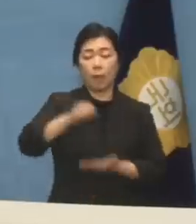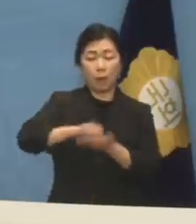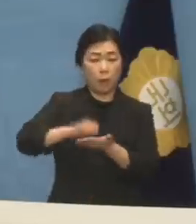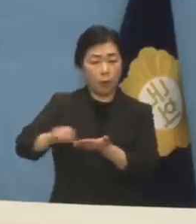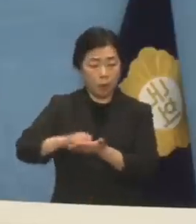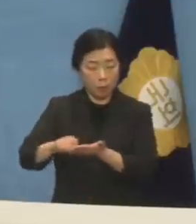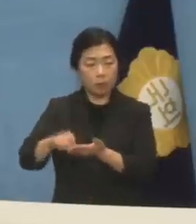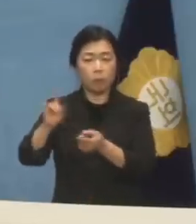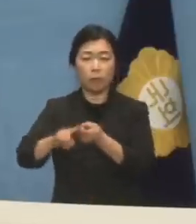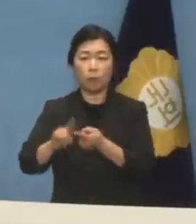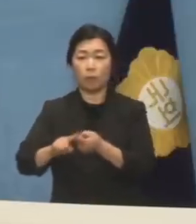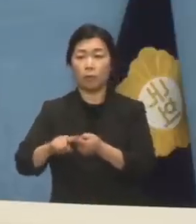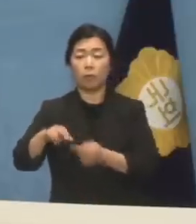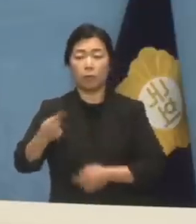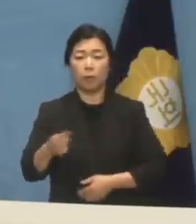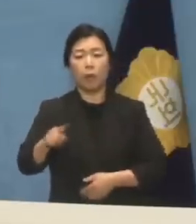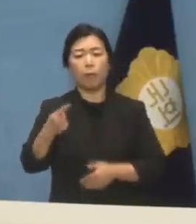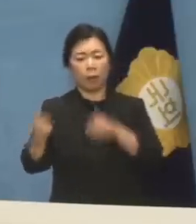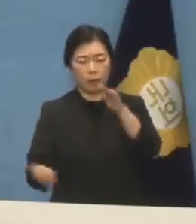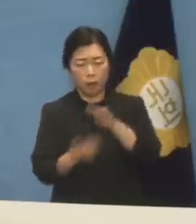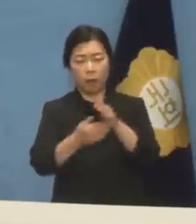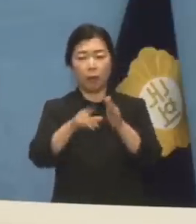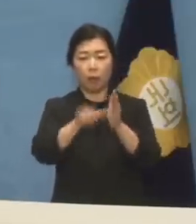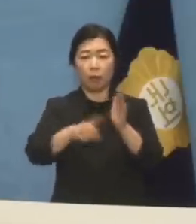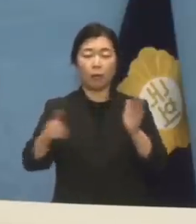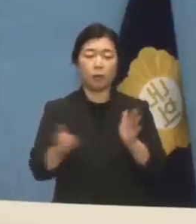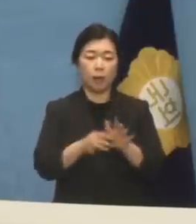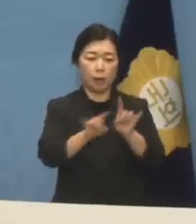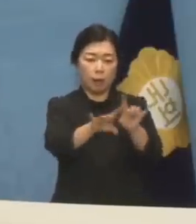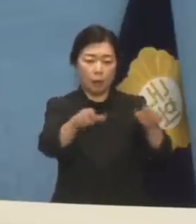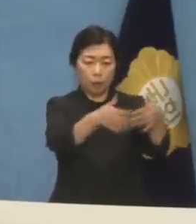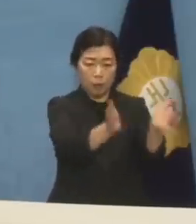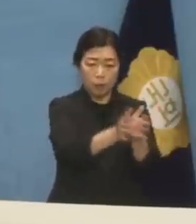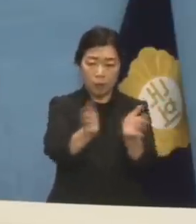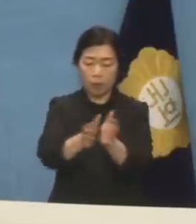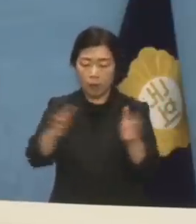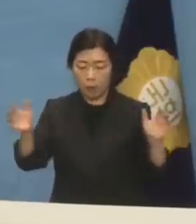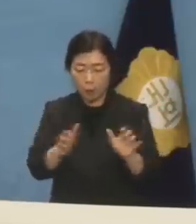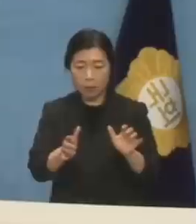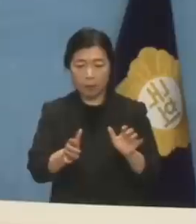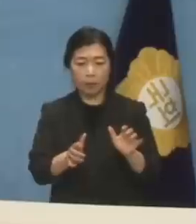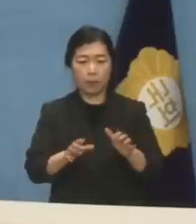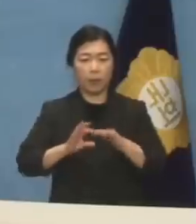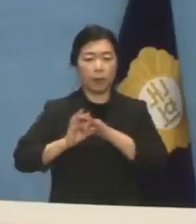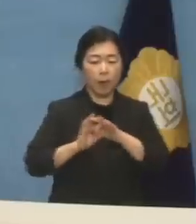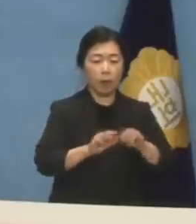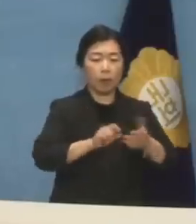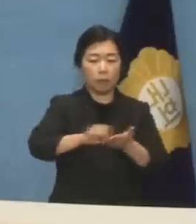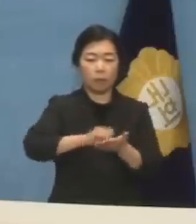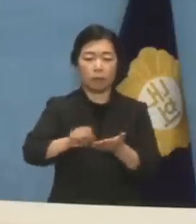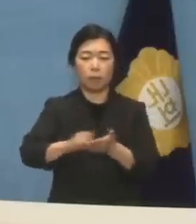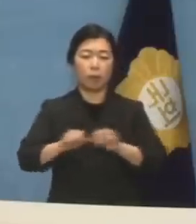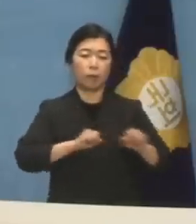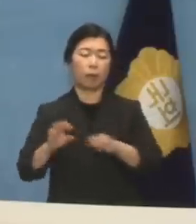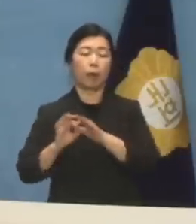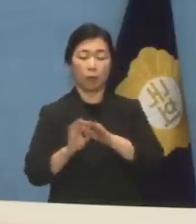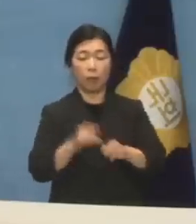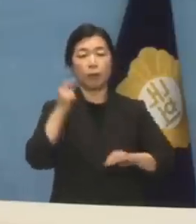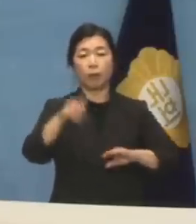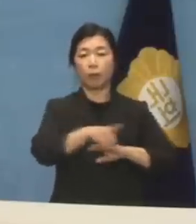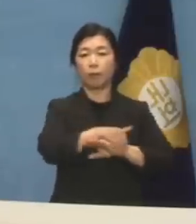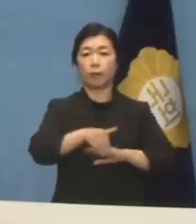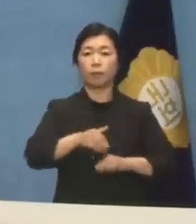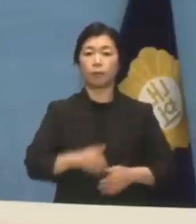선언도 저희가 100만을 달성할 때까지 각계각층과 함께 계속 줄기차게 이어나갈